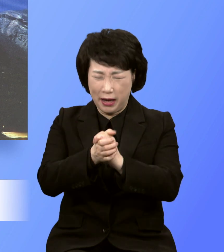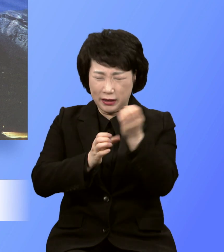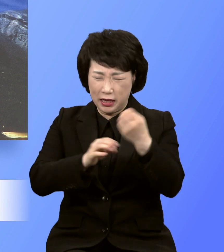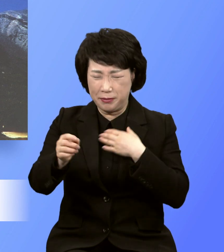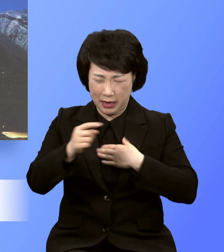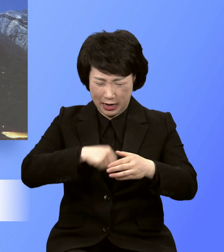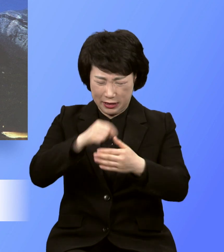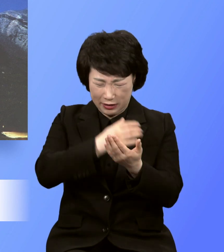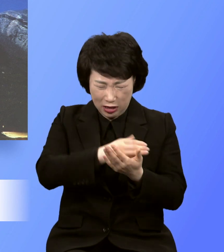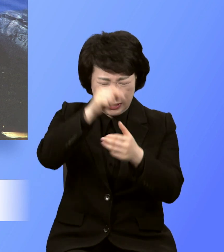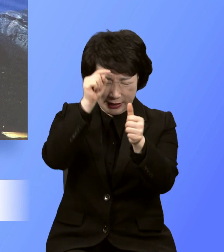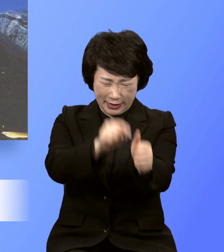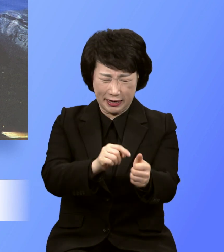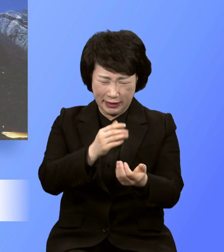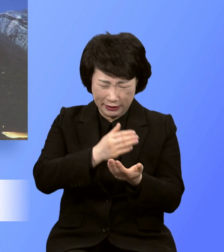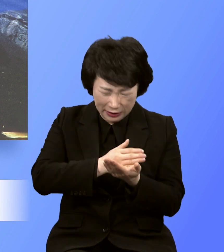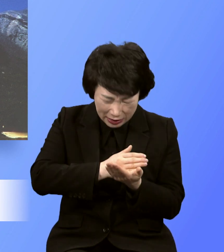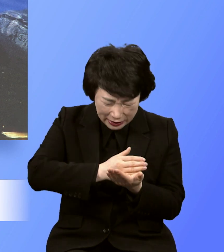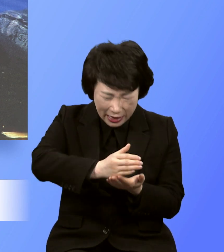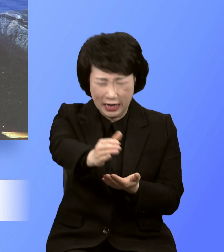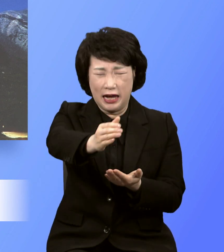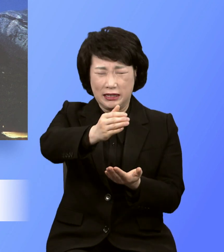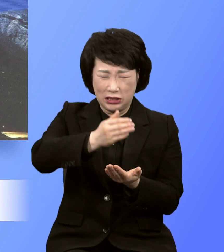자에게서 떠나가라.